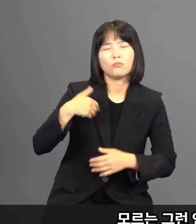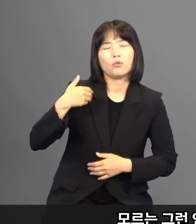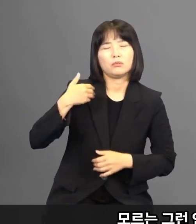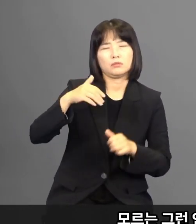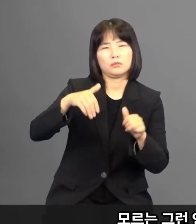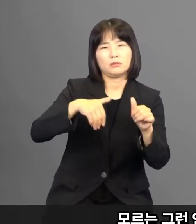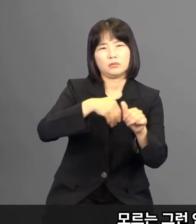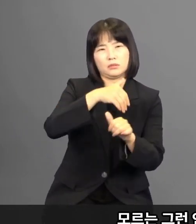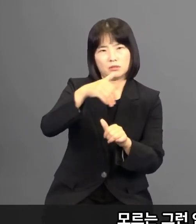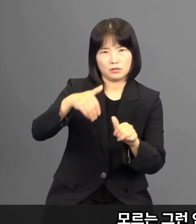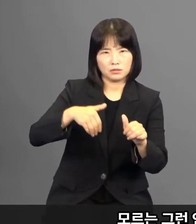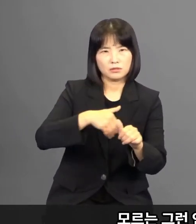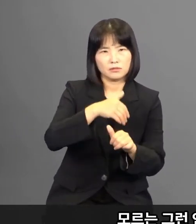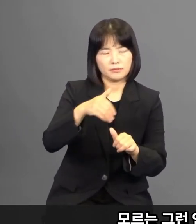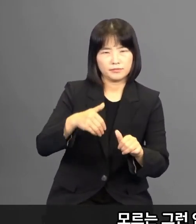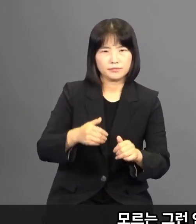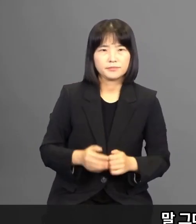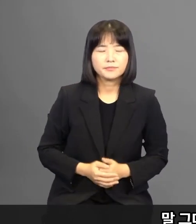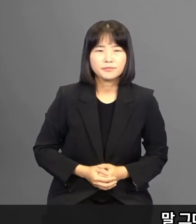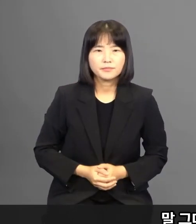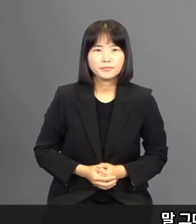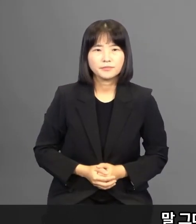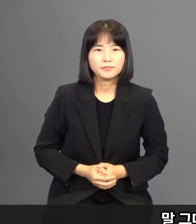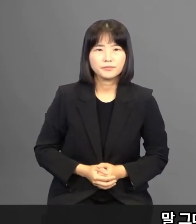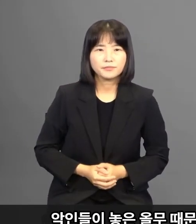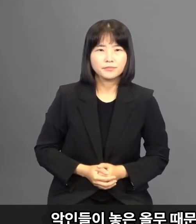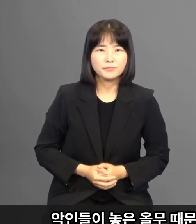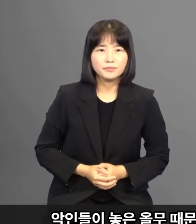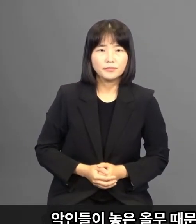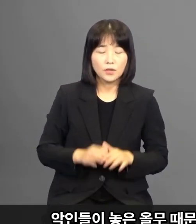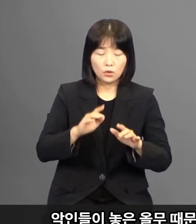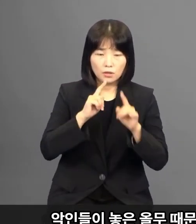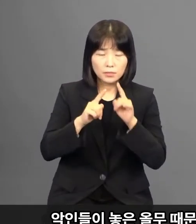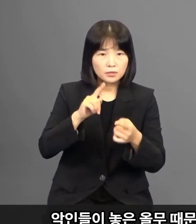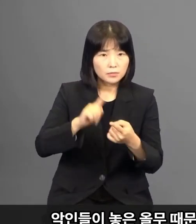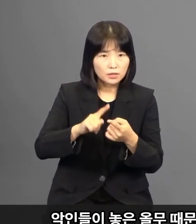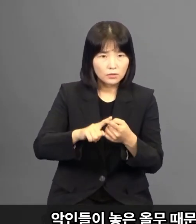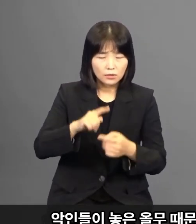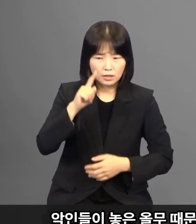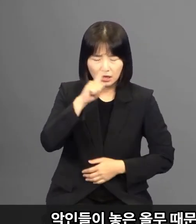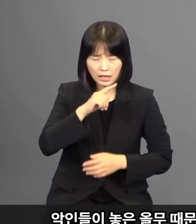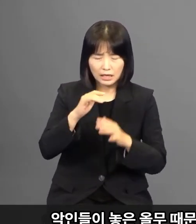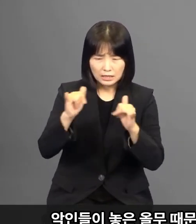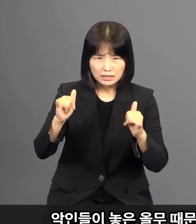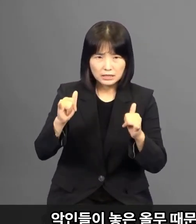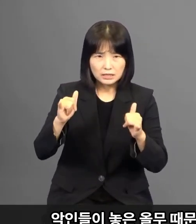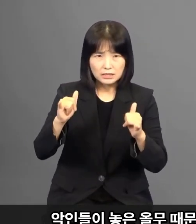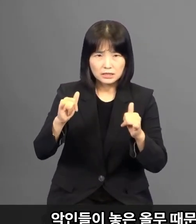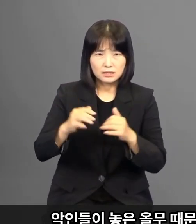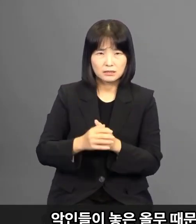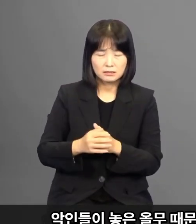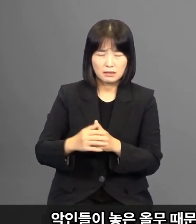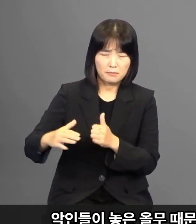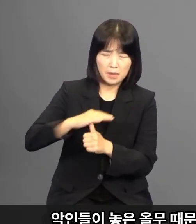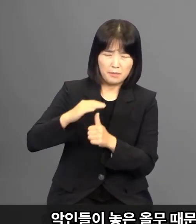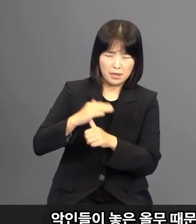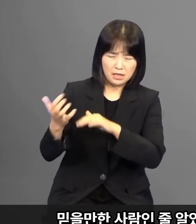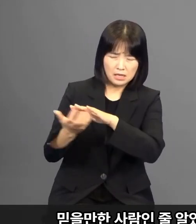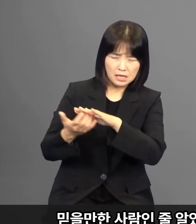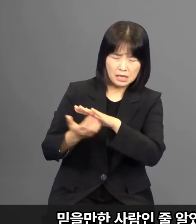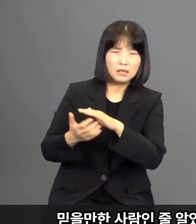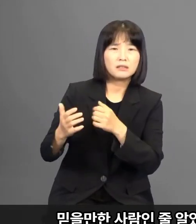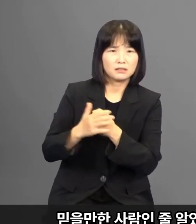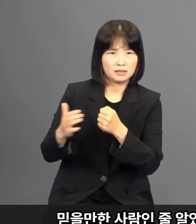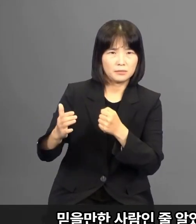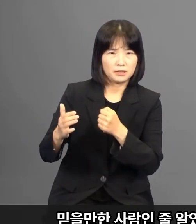인생을 살았던 때가 있었죠. 말 그대로 오늘 말씀대로 악인들이 놓은 올무 때문에 함정을 파놓은 거예요. 알고 봤더니